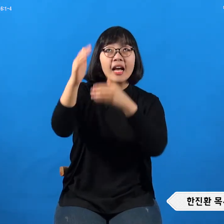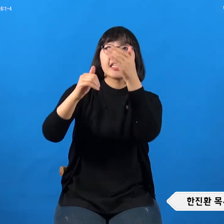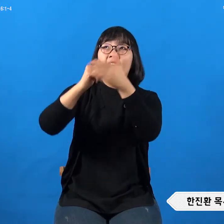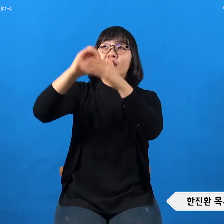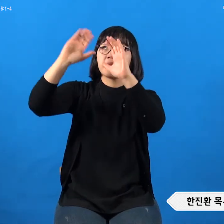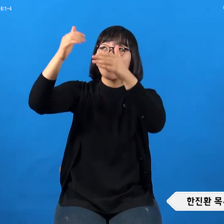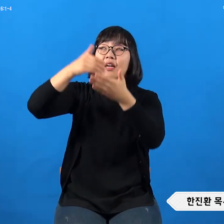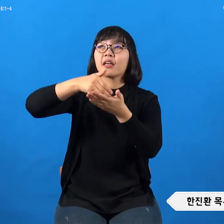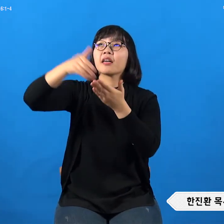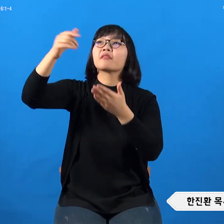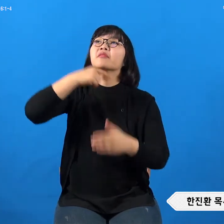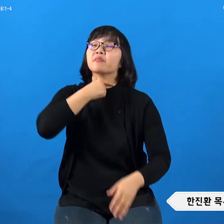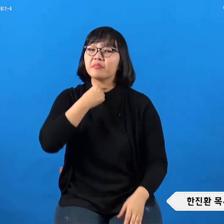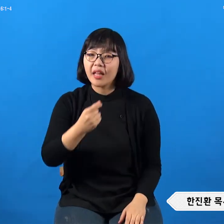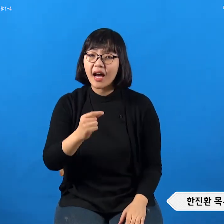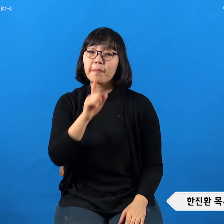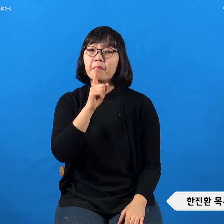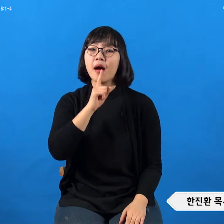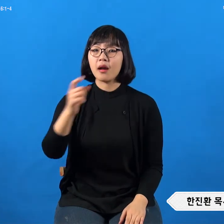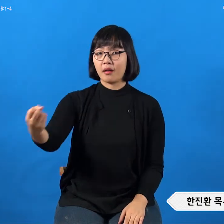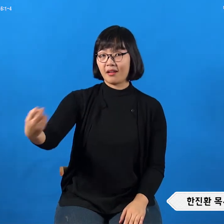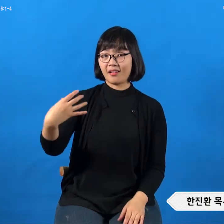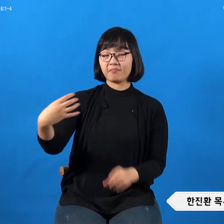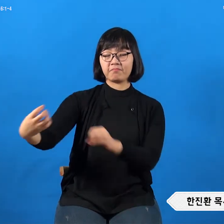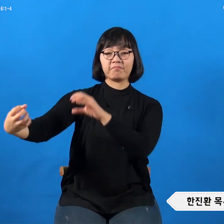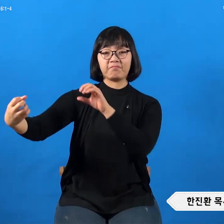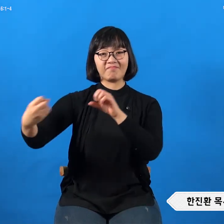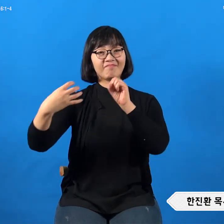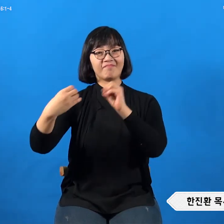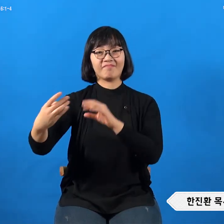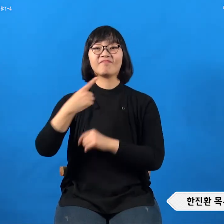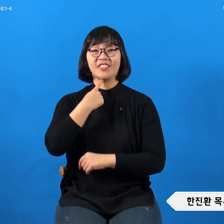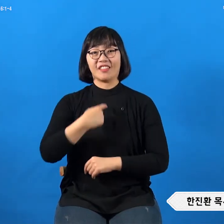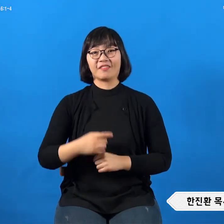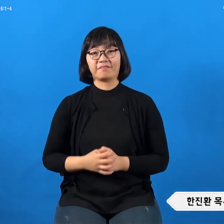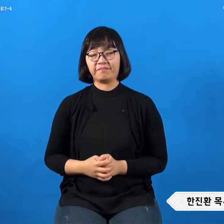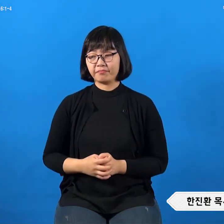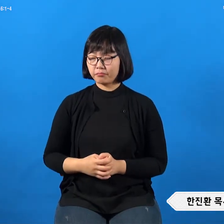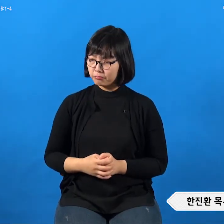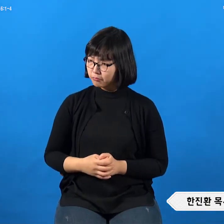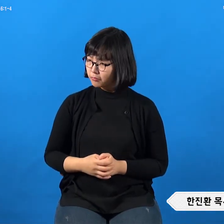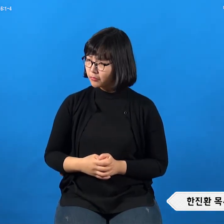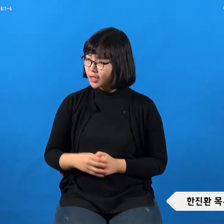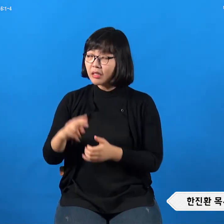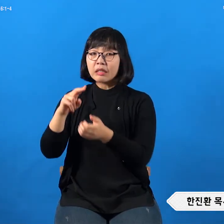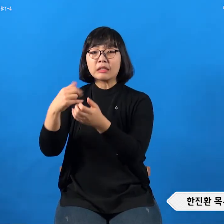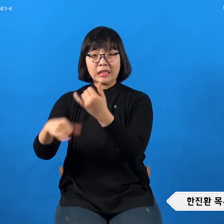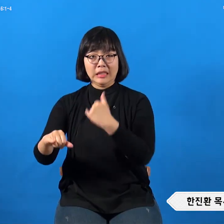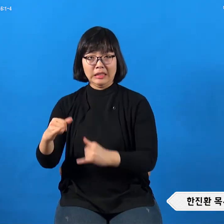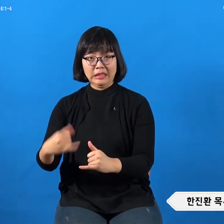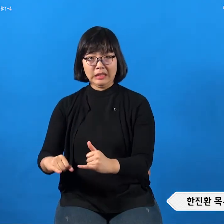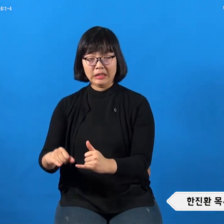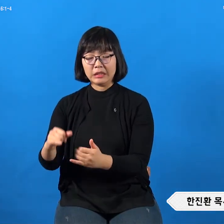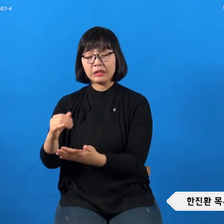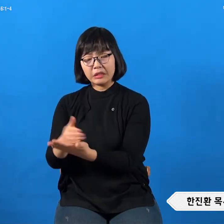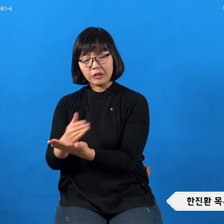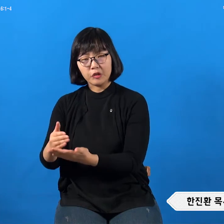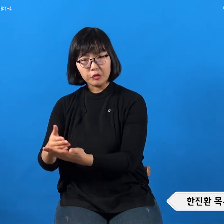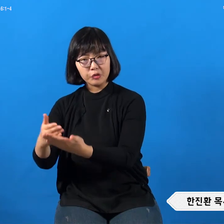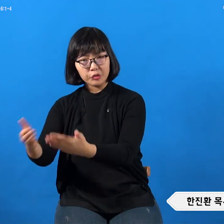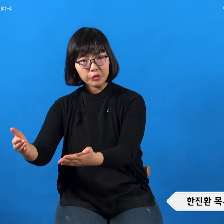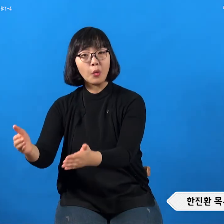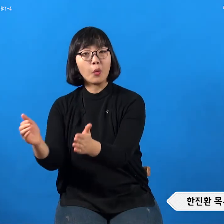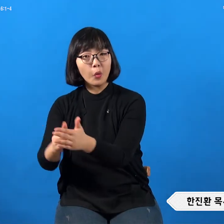그런 얘기를 했습니다. 제가 자식들 조금 주고 나머지로 20억으로 하겠다는